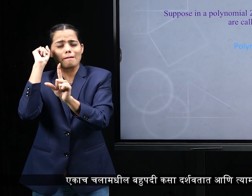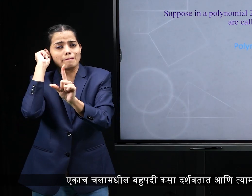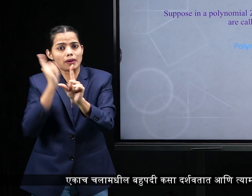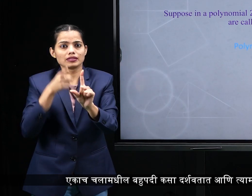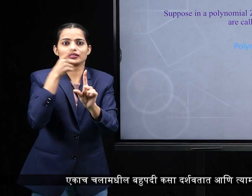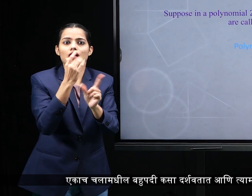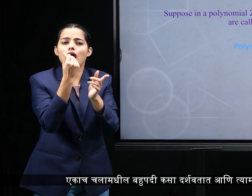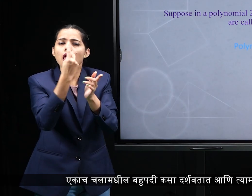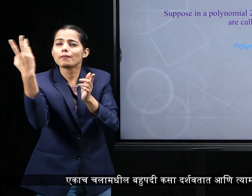ओळखायच्या.